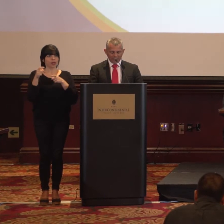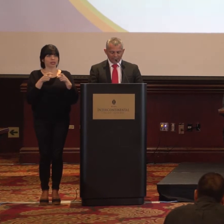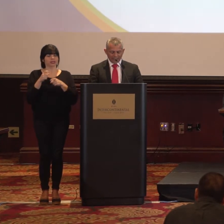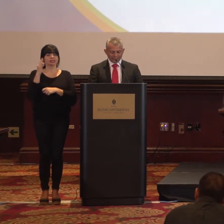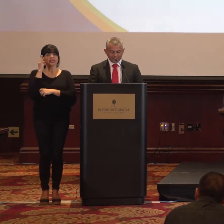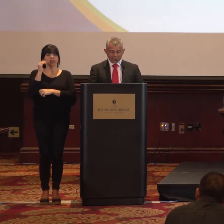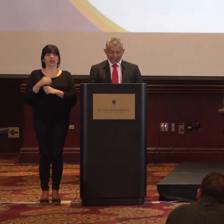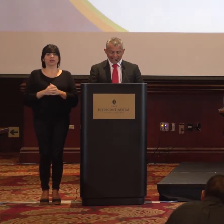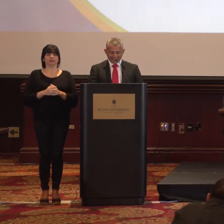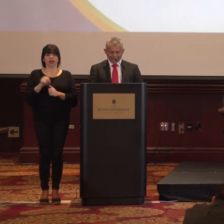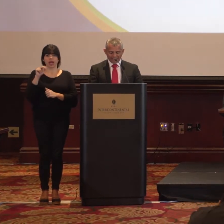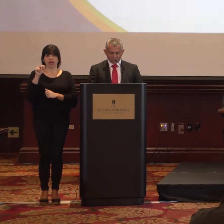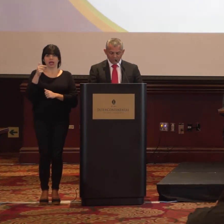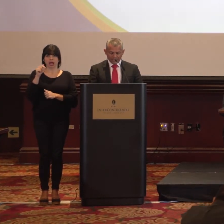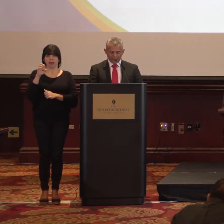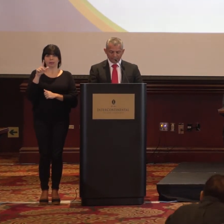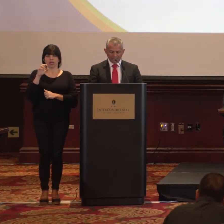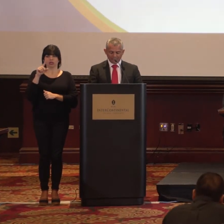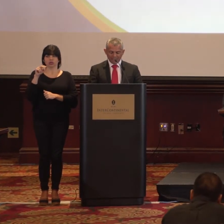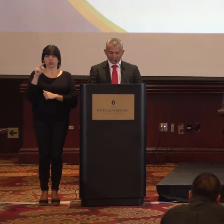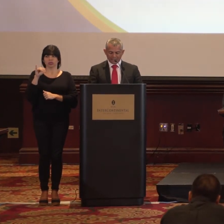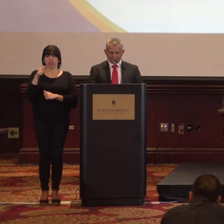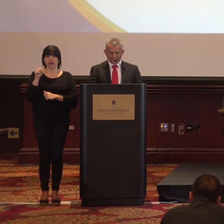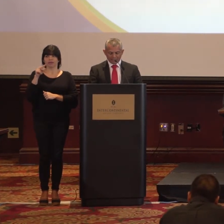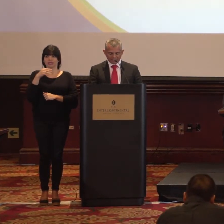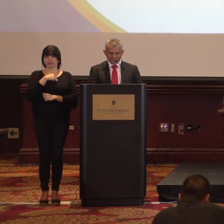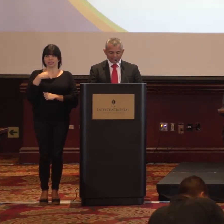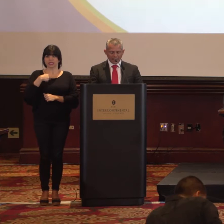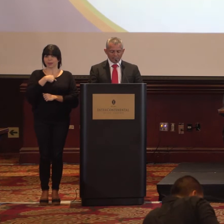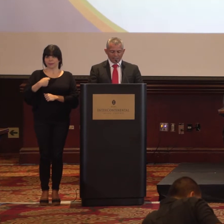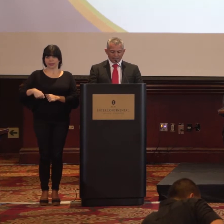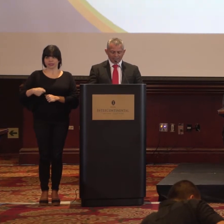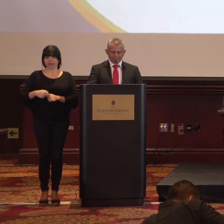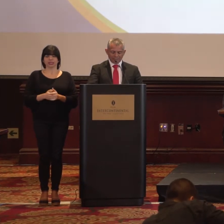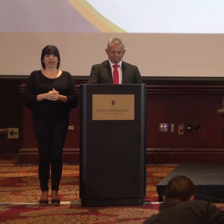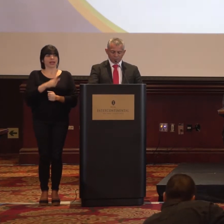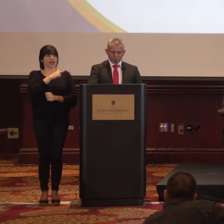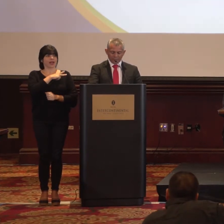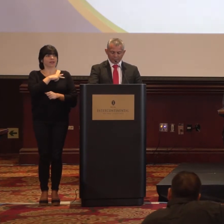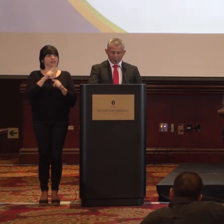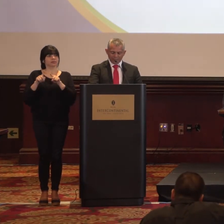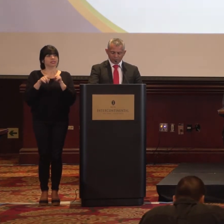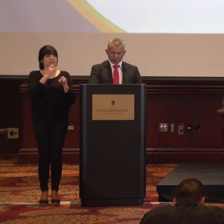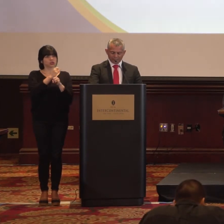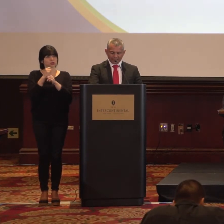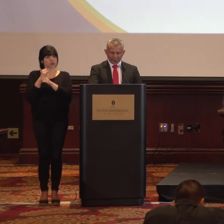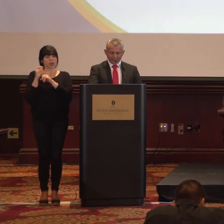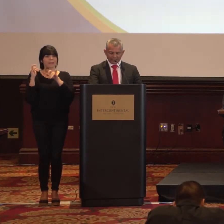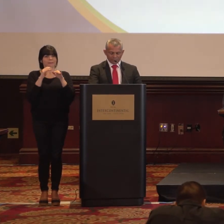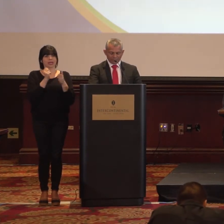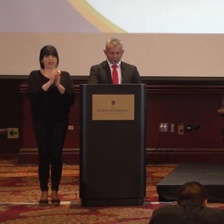Señora señora Ana Gabriel Zúñiga viceministra de la presidencia jefes de instituciones de migración y